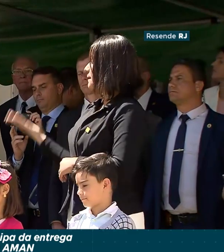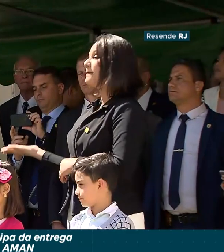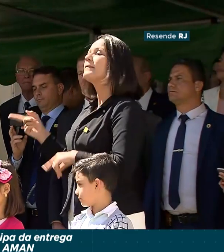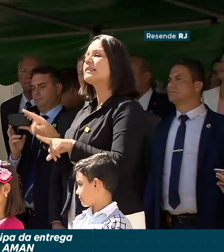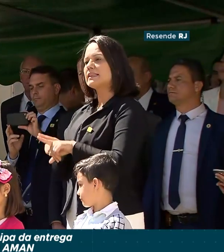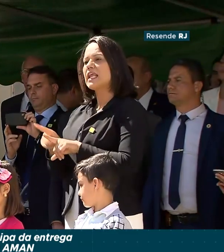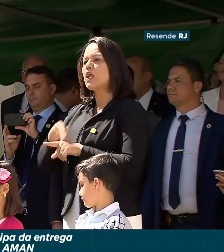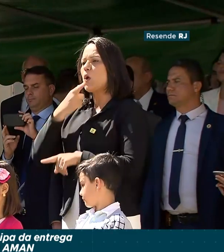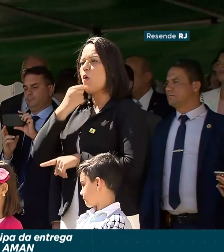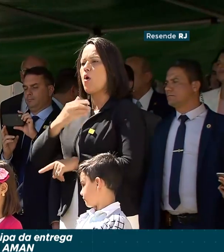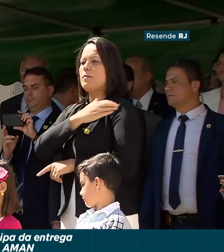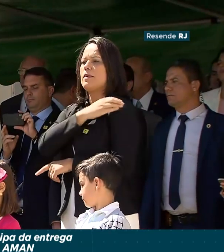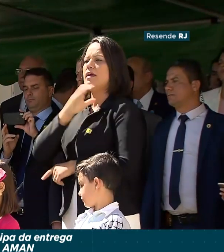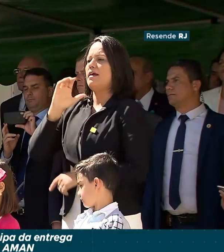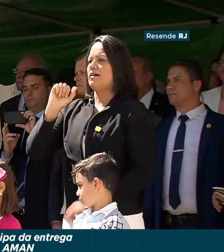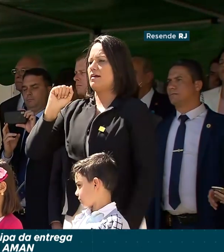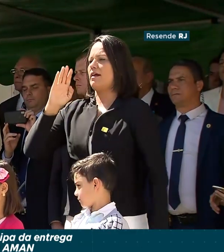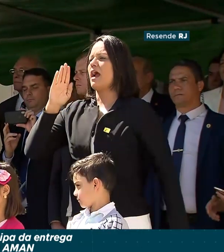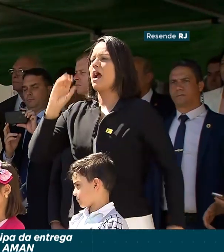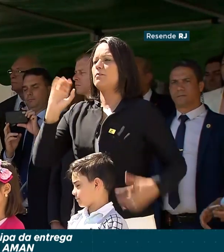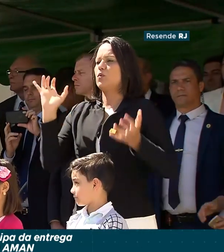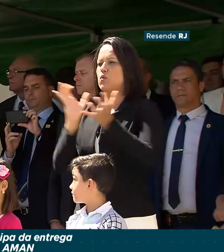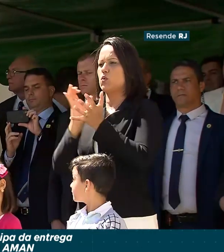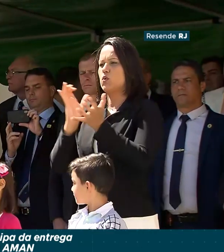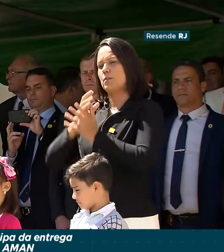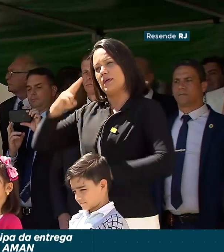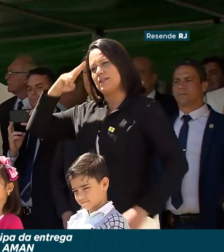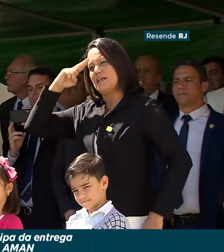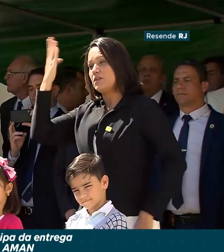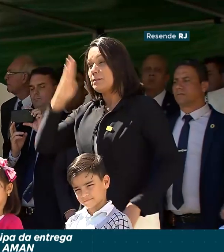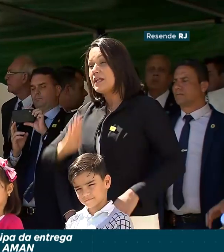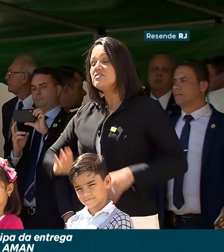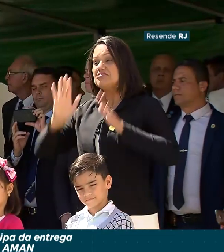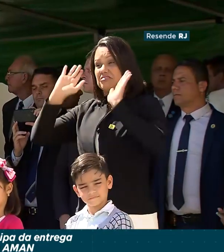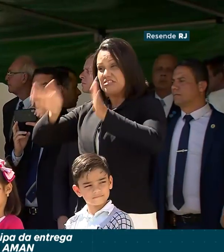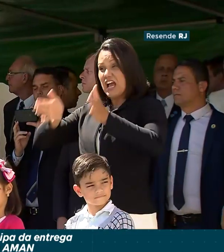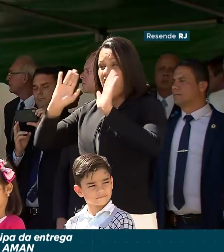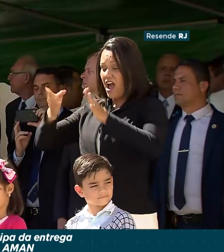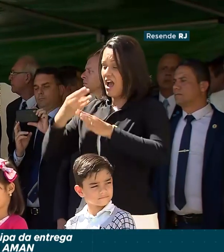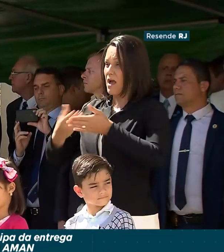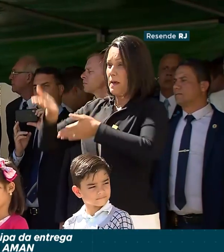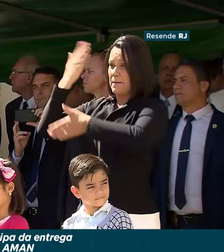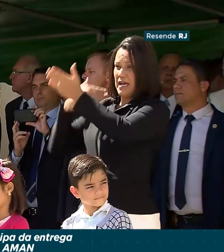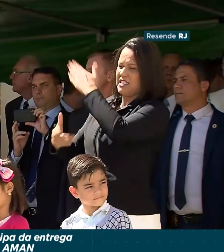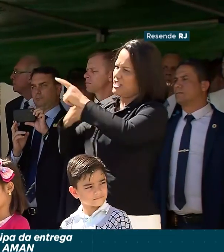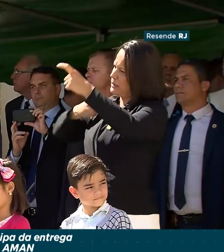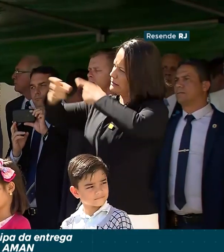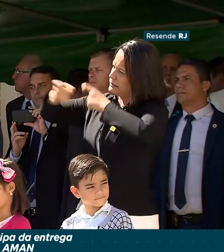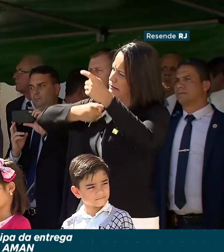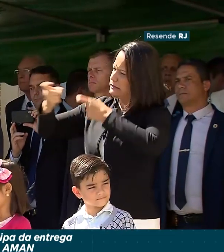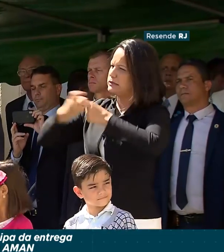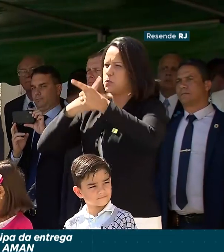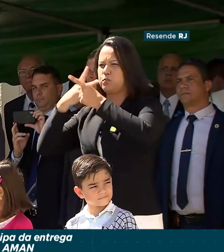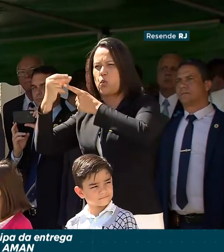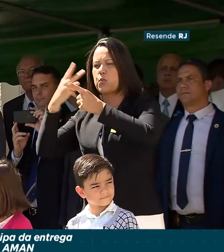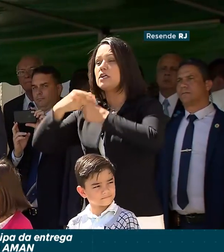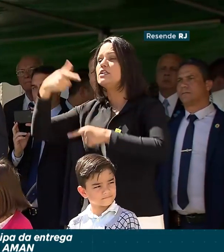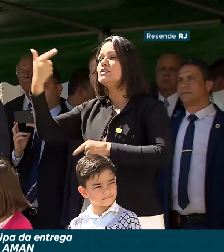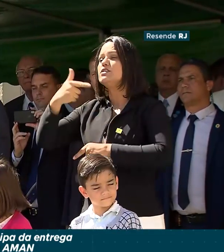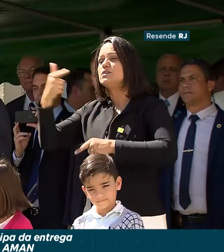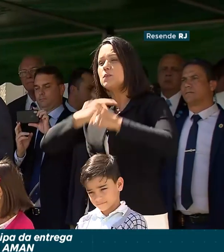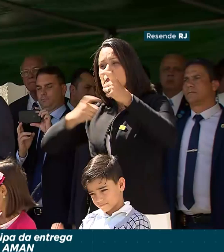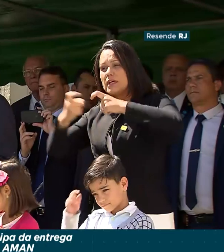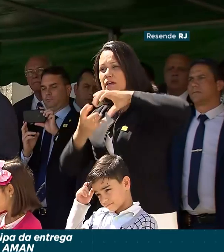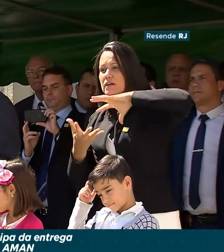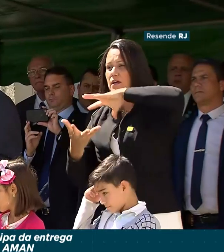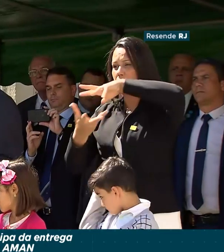tenho um cabo do Exército Brasileiro, que esteve nos campos de batalha da Segunda Guerra